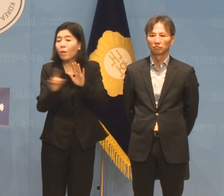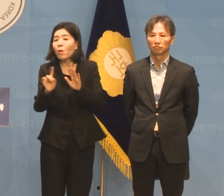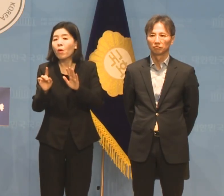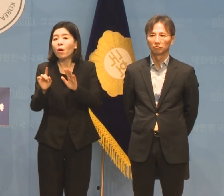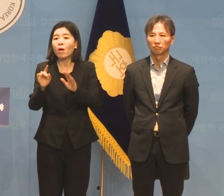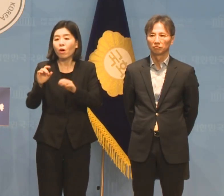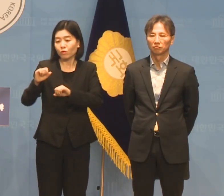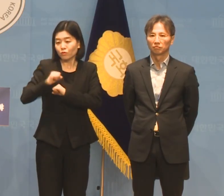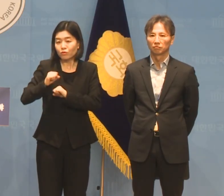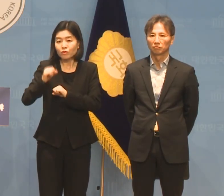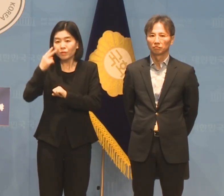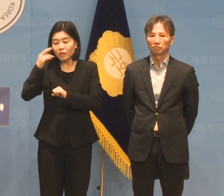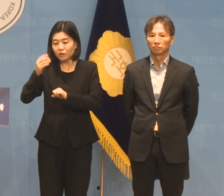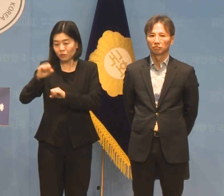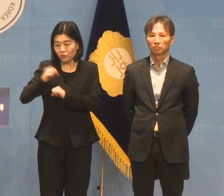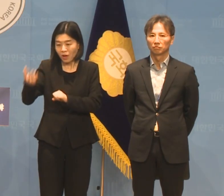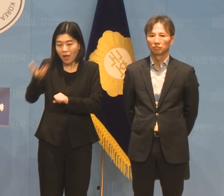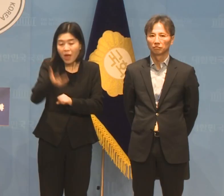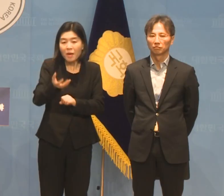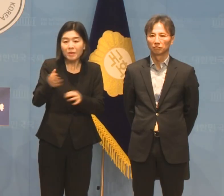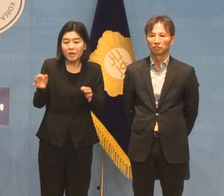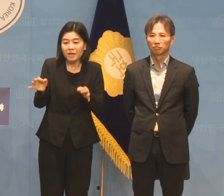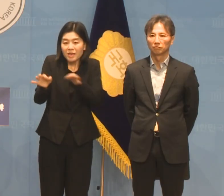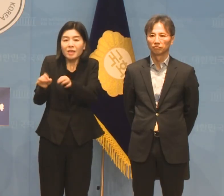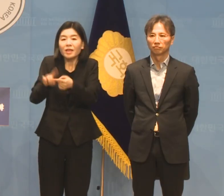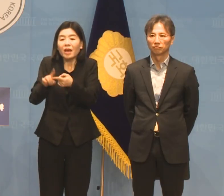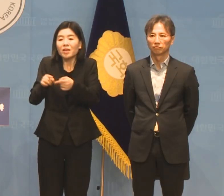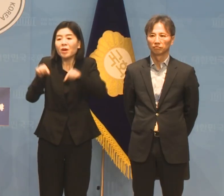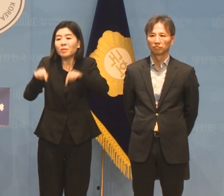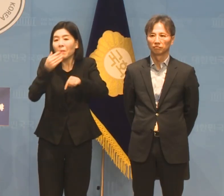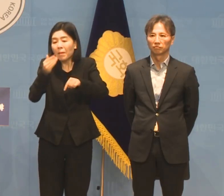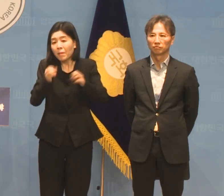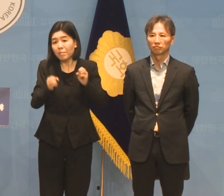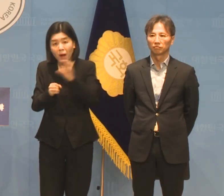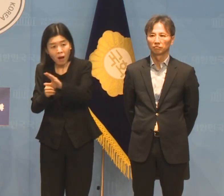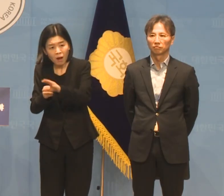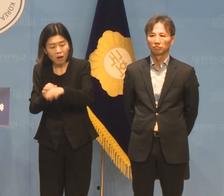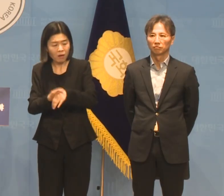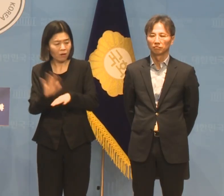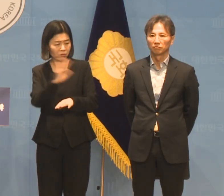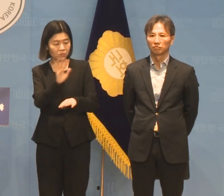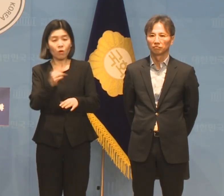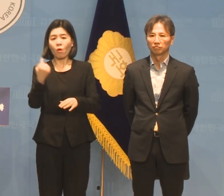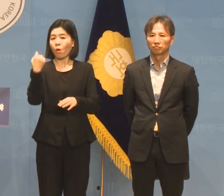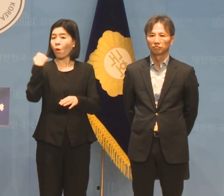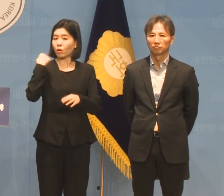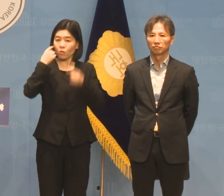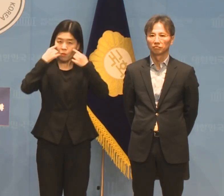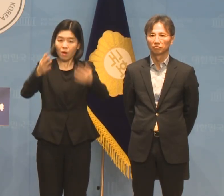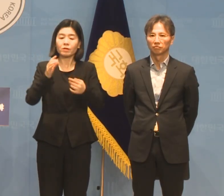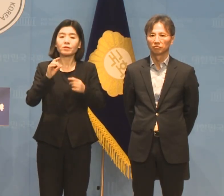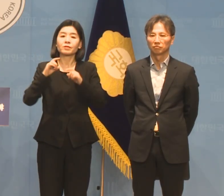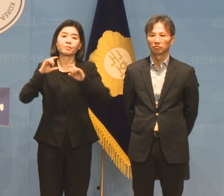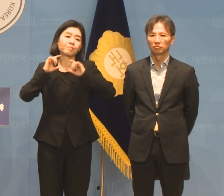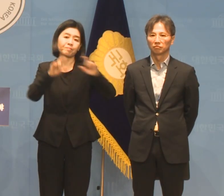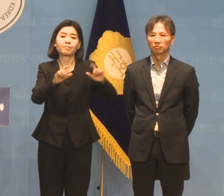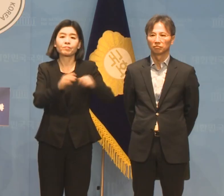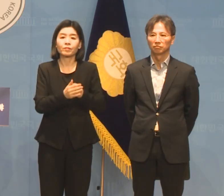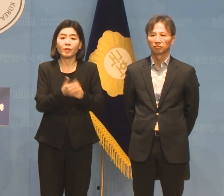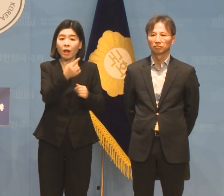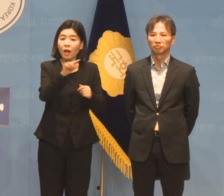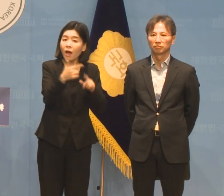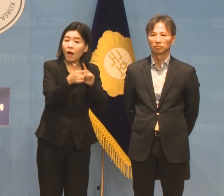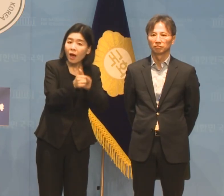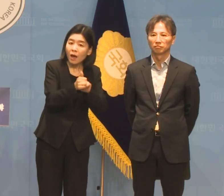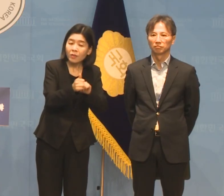어제 영남권 합동연설회 때도 한덕수 대행에게 분명히 경고했습니다. 본인이 국정을